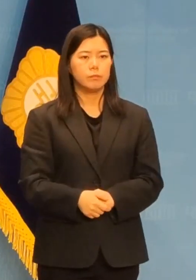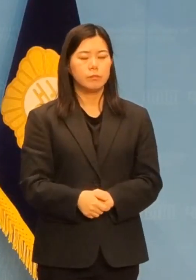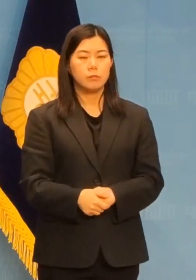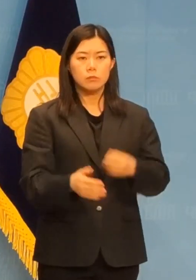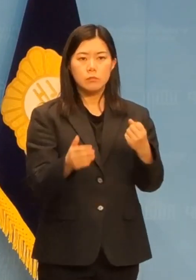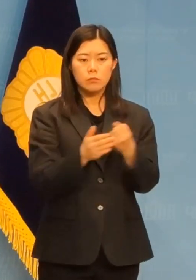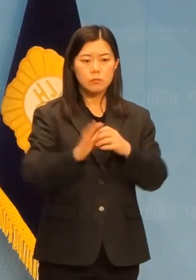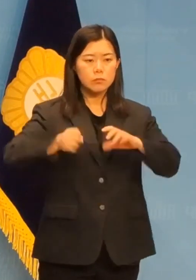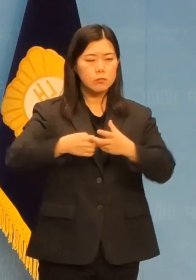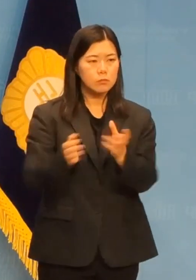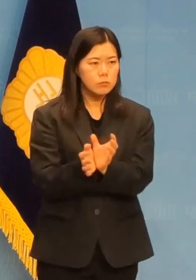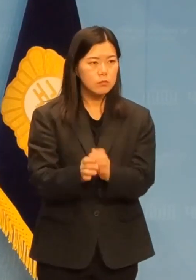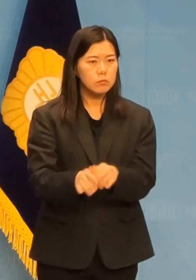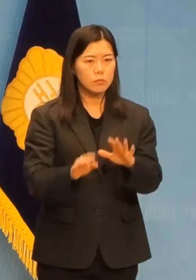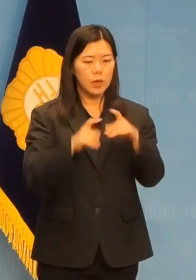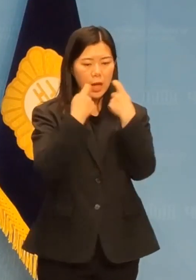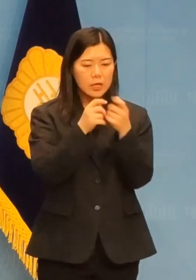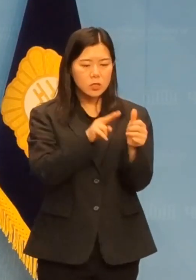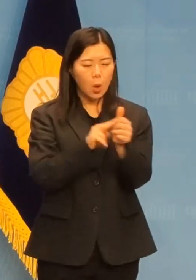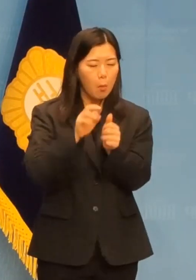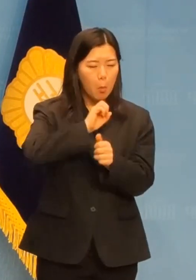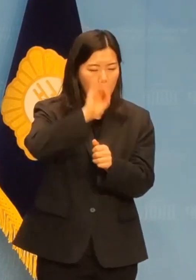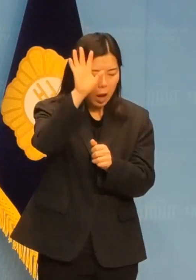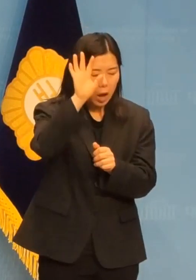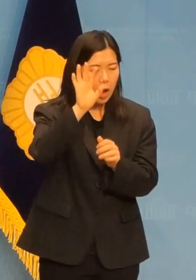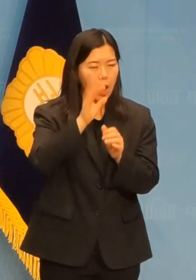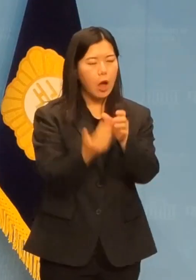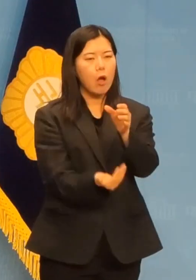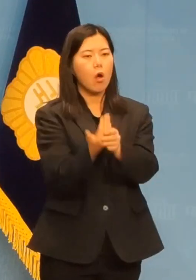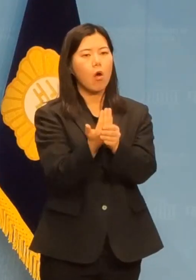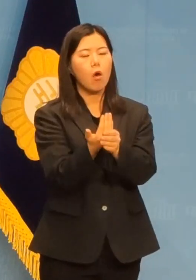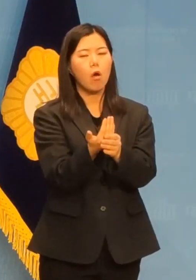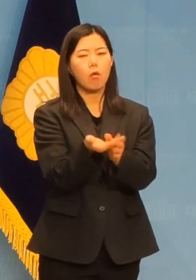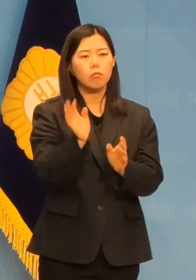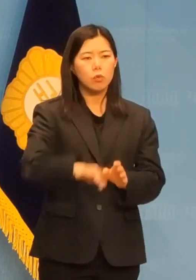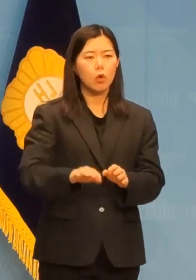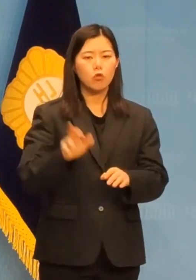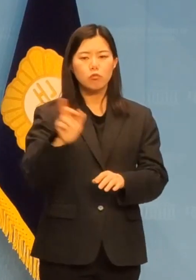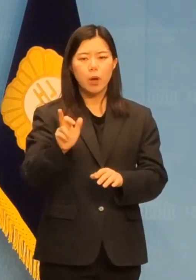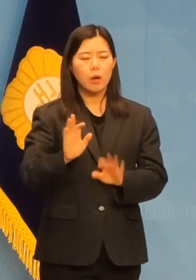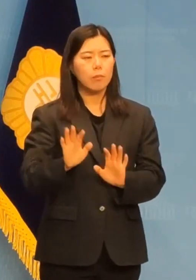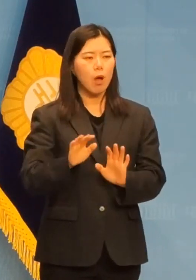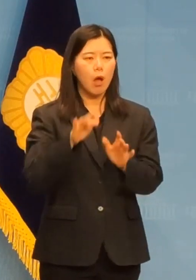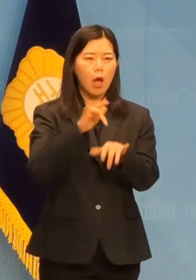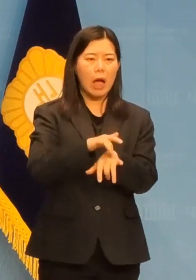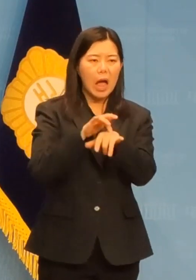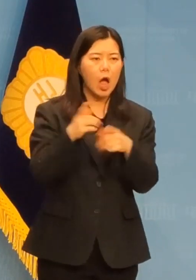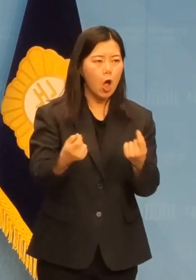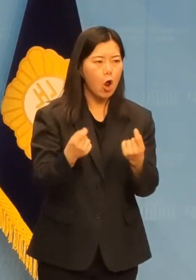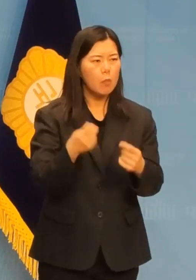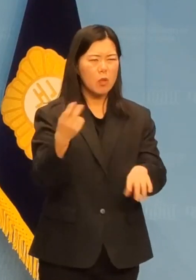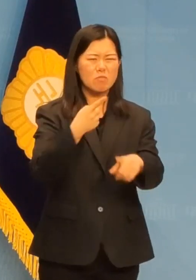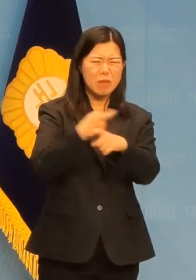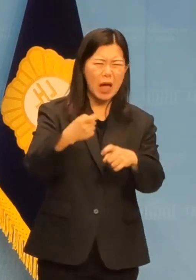그래서 국민의힘은 이번 개인정보 유출 사태에도 쿠팡을 성급히 마녀화하거나 보복성 사냥으로 몰아가지